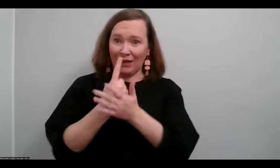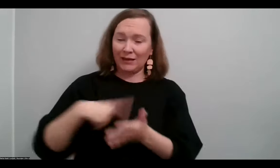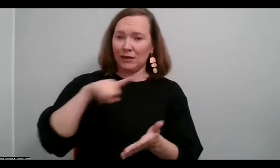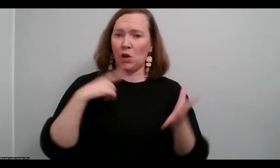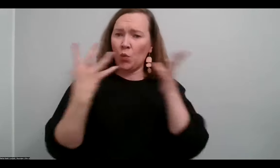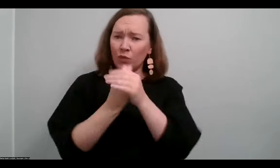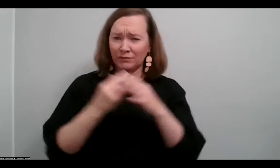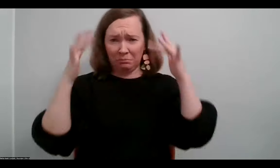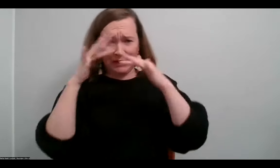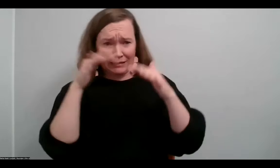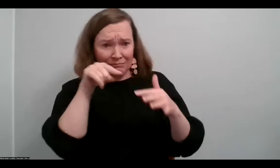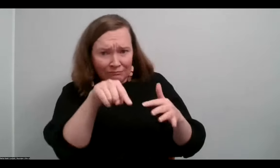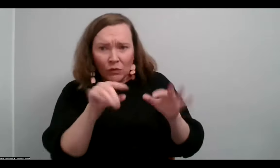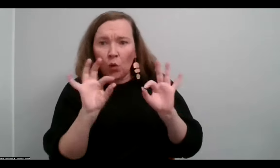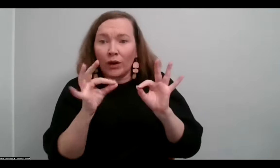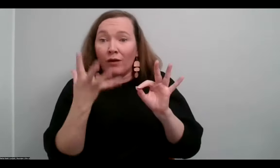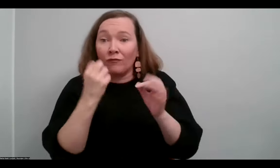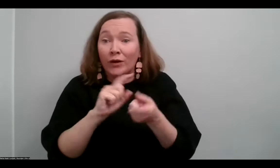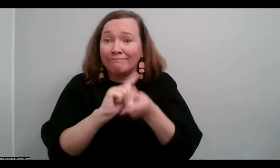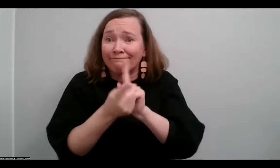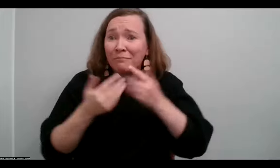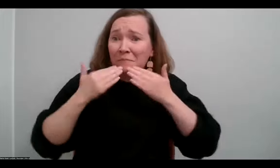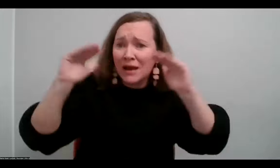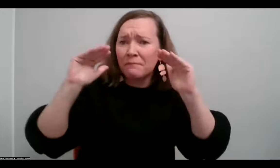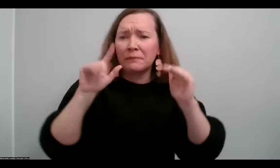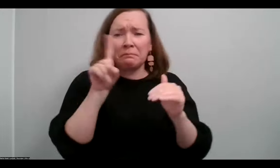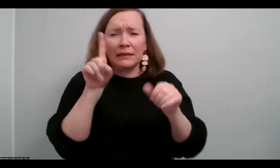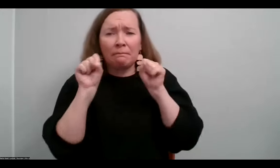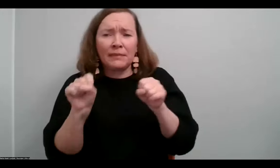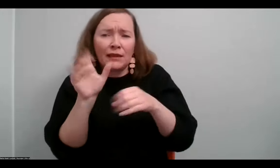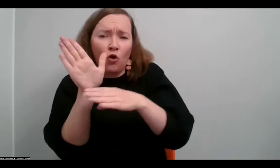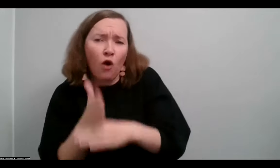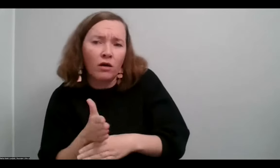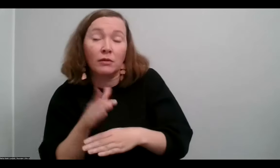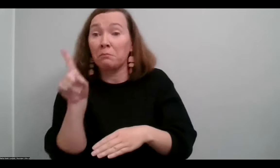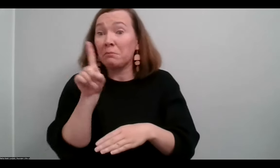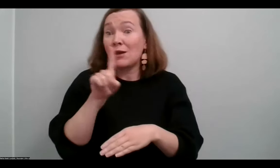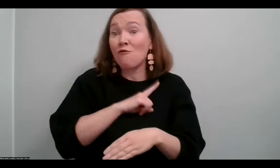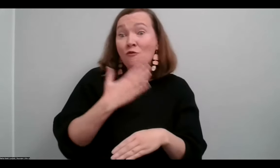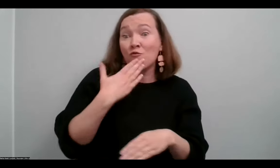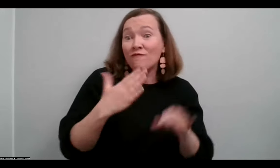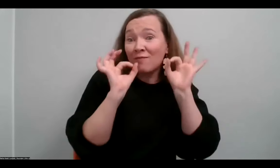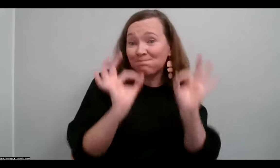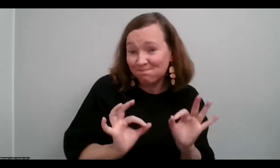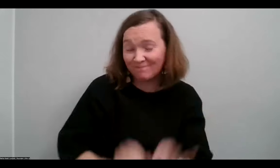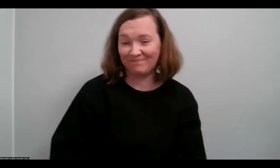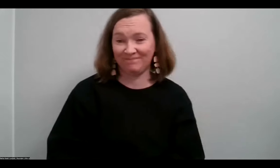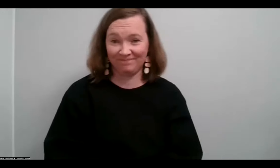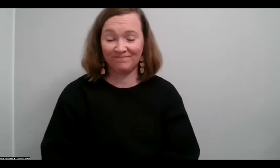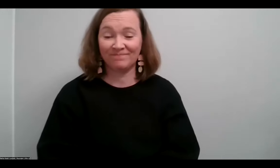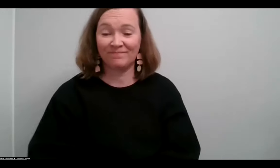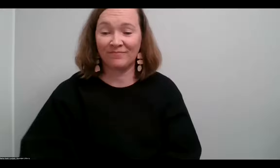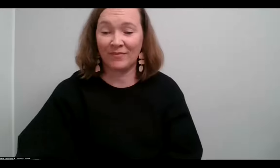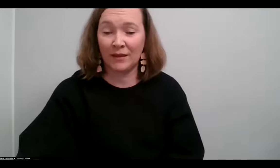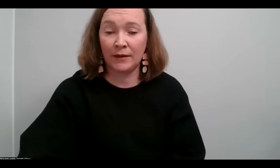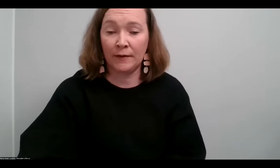todella paljon meidän kuurojen arkeen. Voimme tässä nyt yhdessä pohtia, miten näitä asioita voisi parantaa ja hieman korjata.